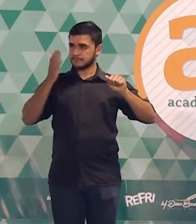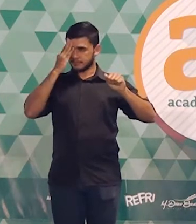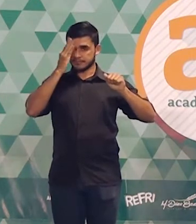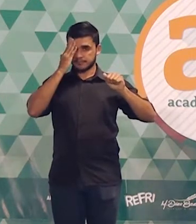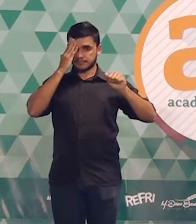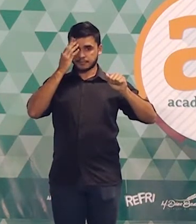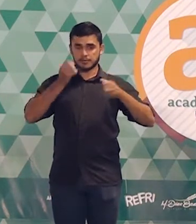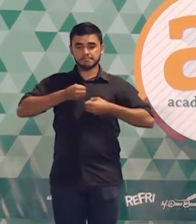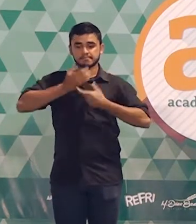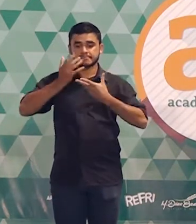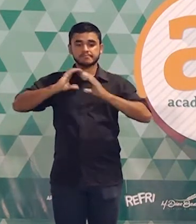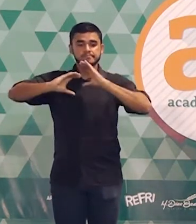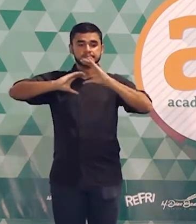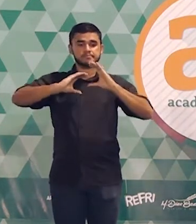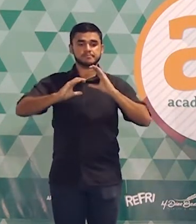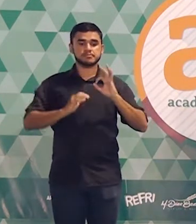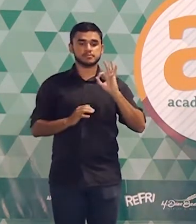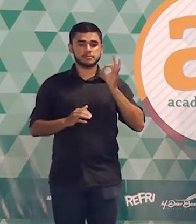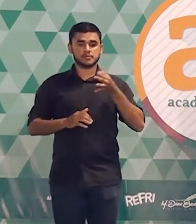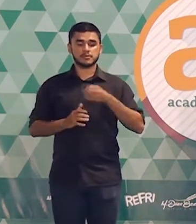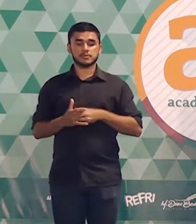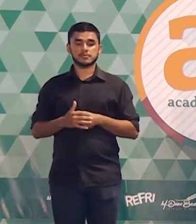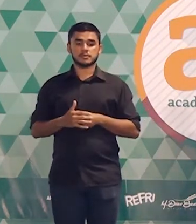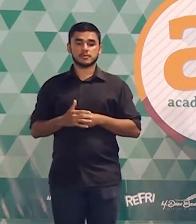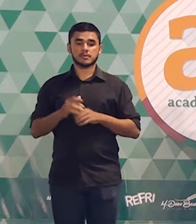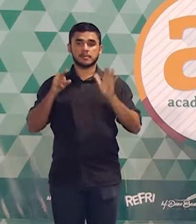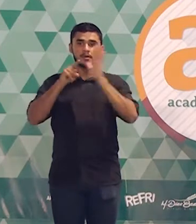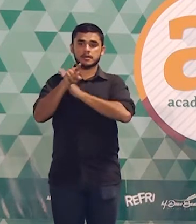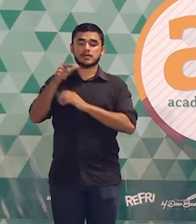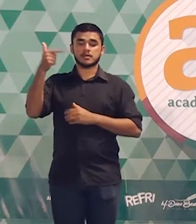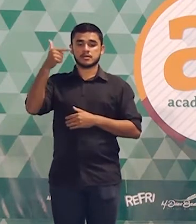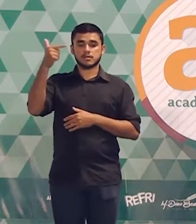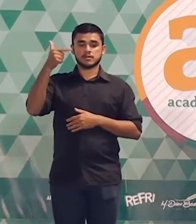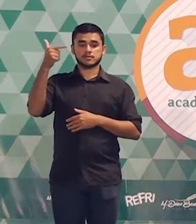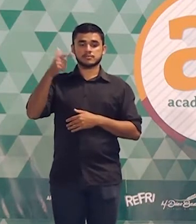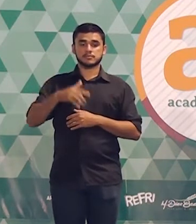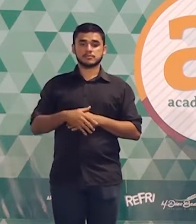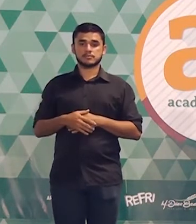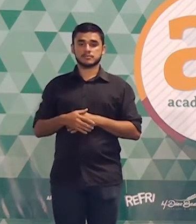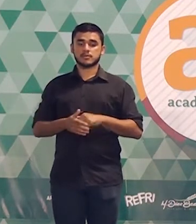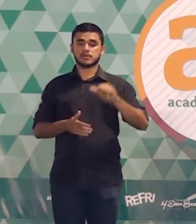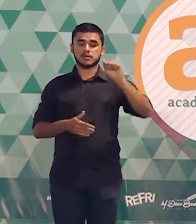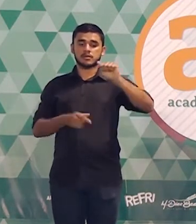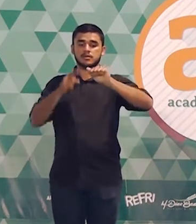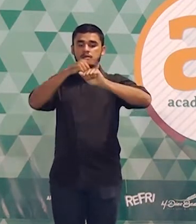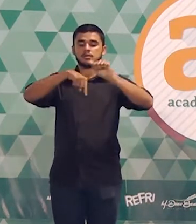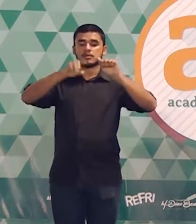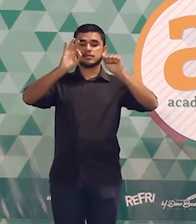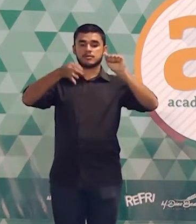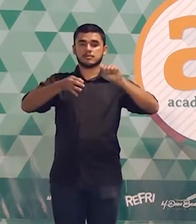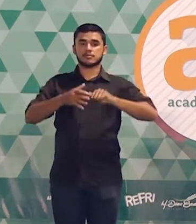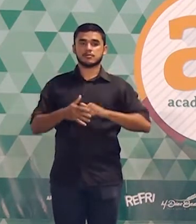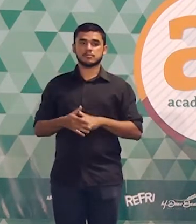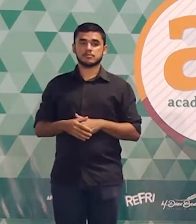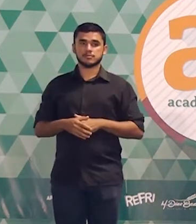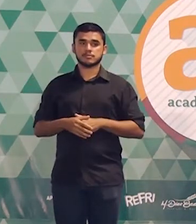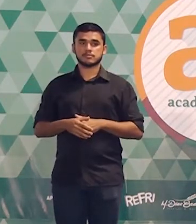de fala. Resposta da questão 2, alternativa A. Alternativa A de